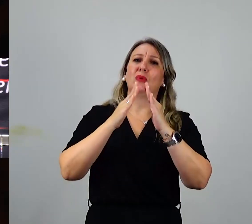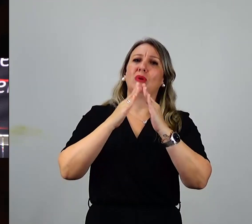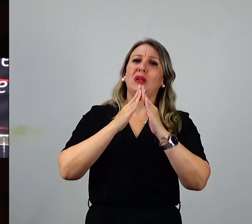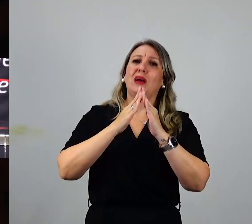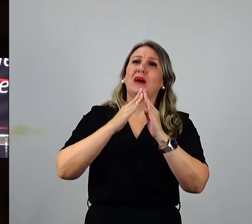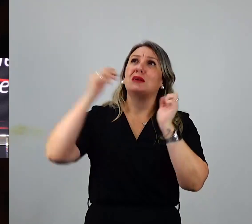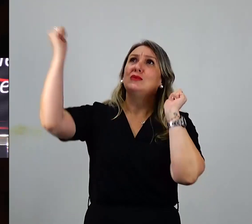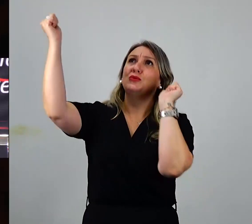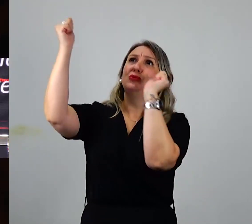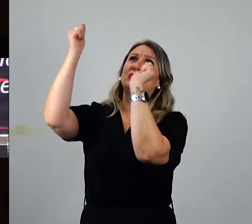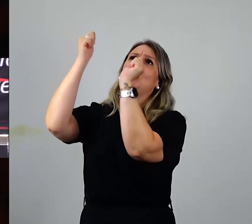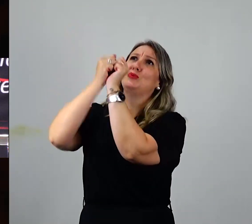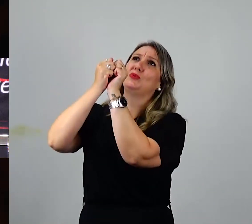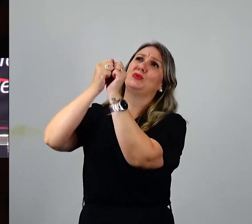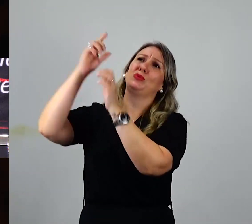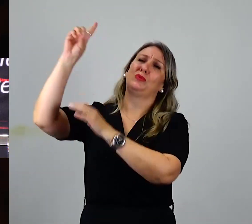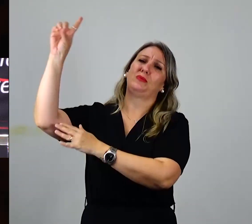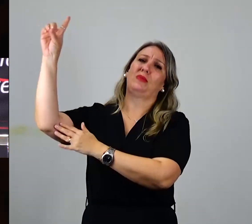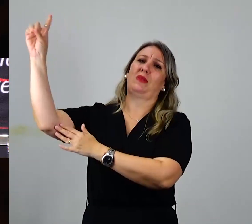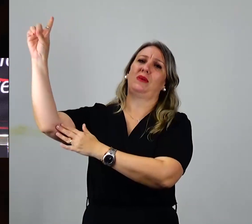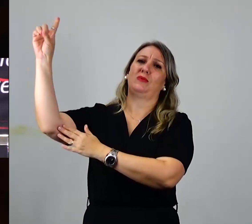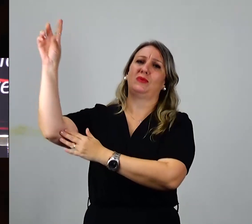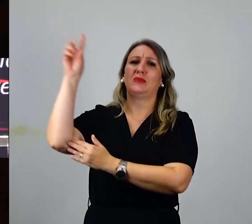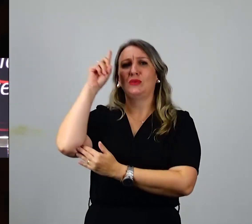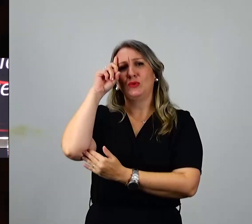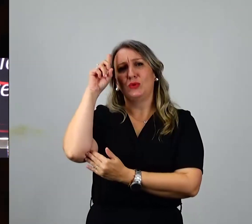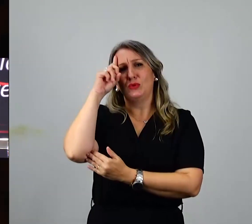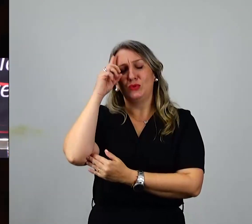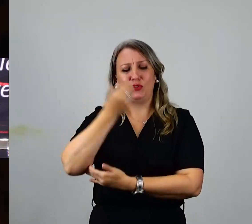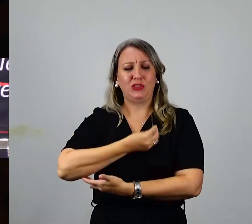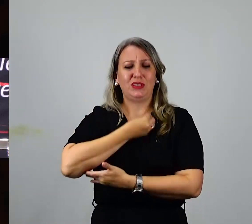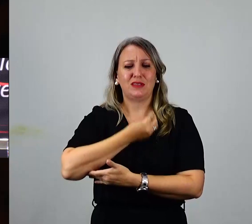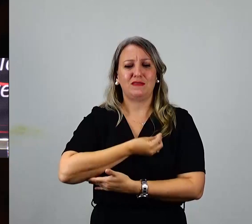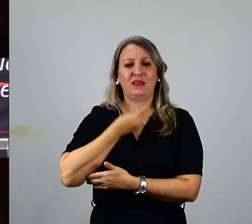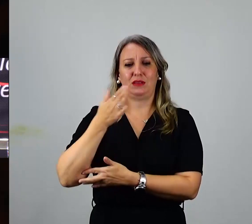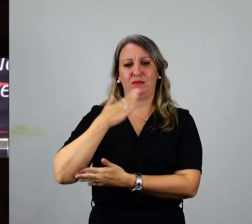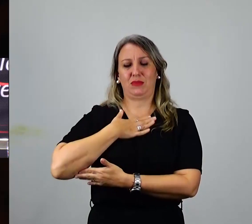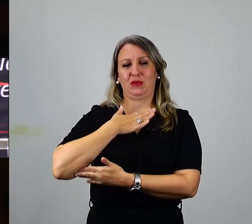vida. Tá bom? Faça essa oração agora, você e o Senhor.